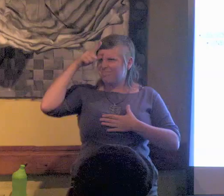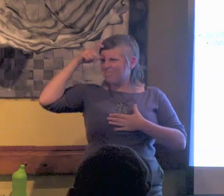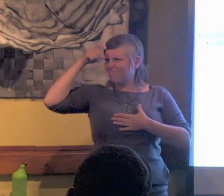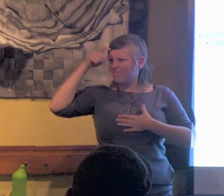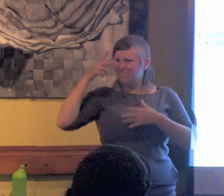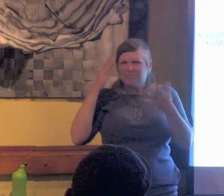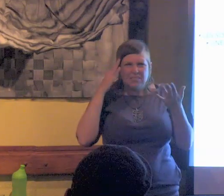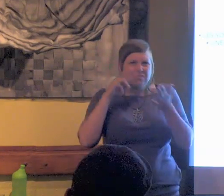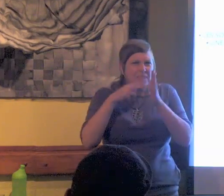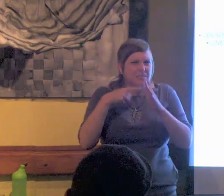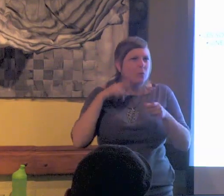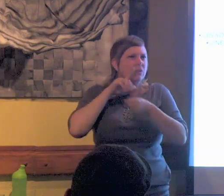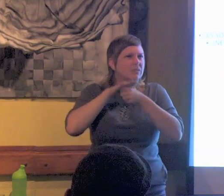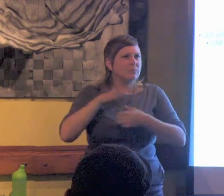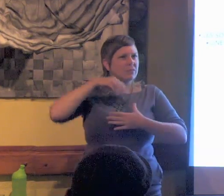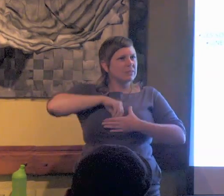Donc, l'audisme.